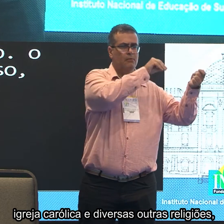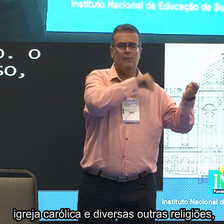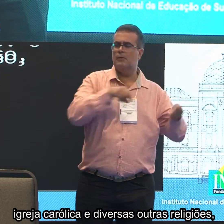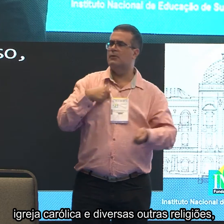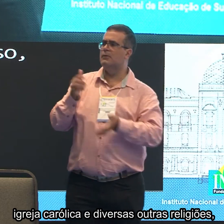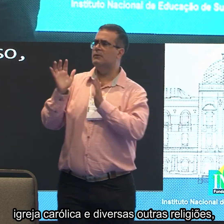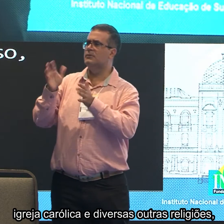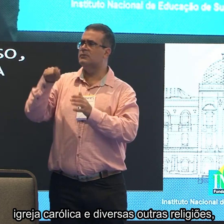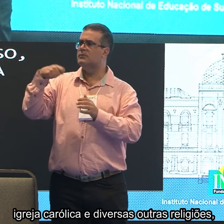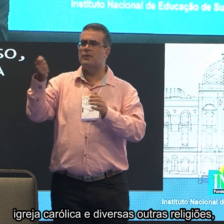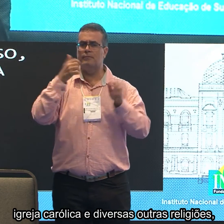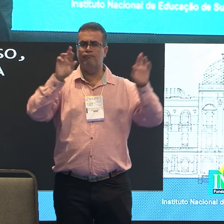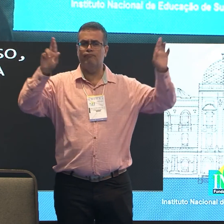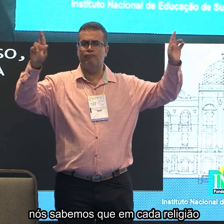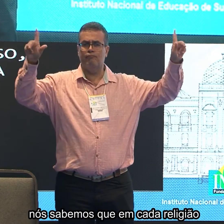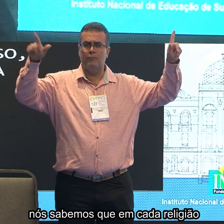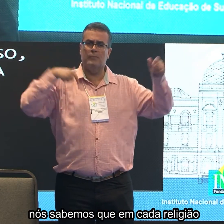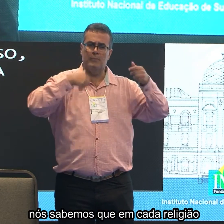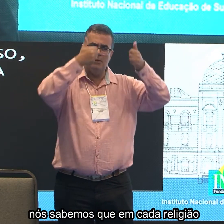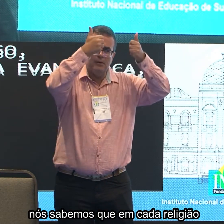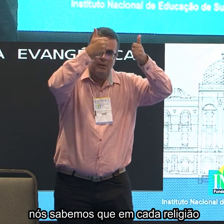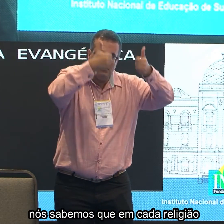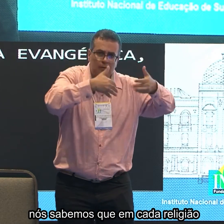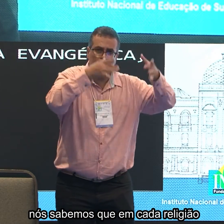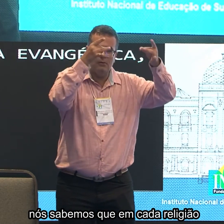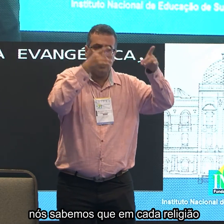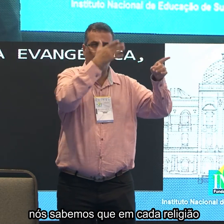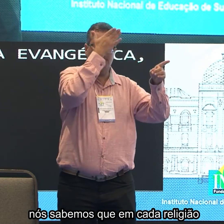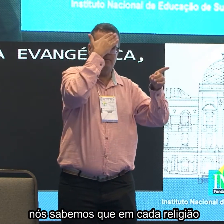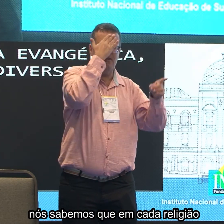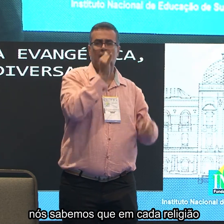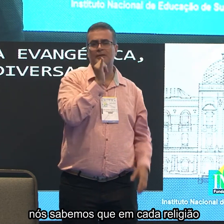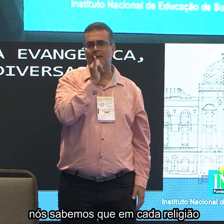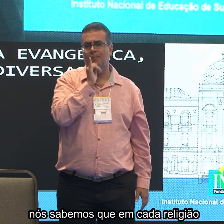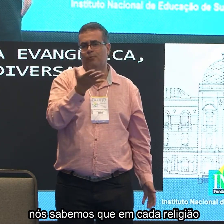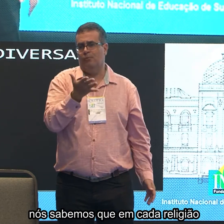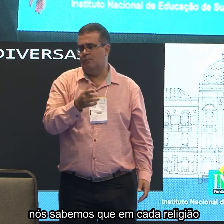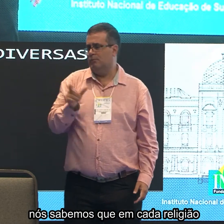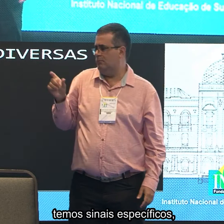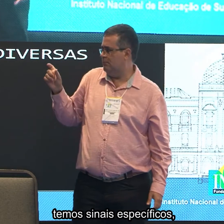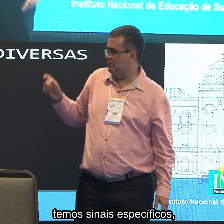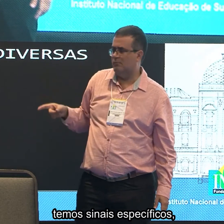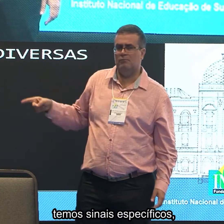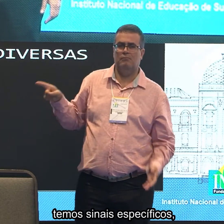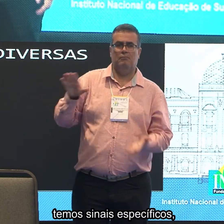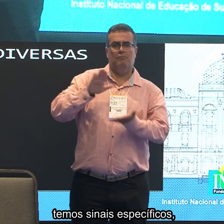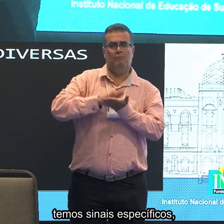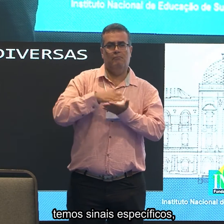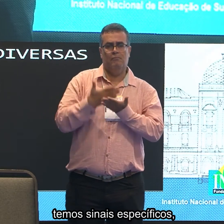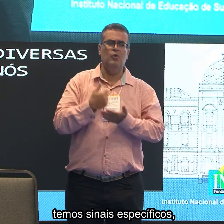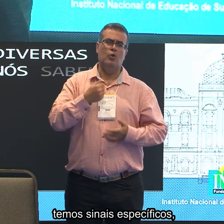diversas outras religiões. Nós sabemos que em cada religião temos sinais específicos.